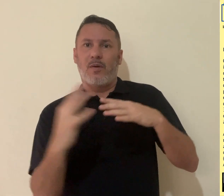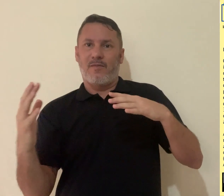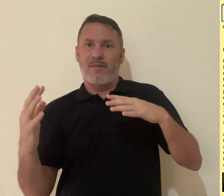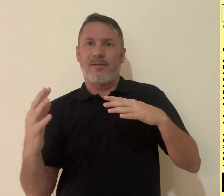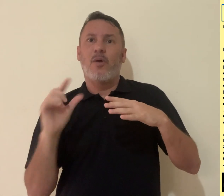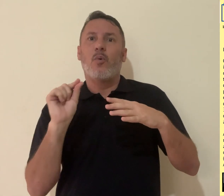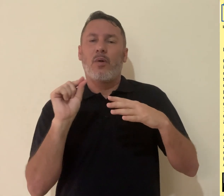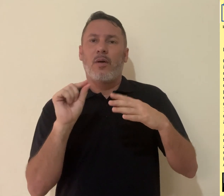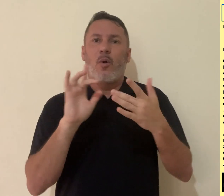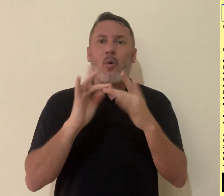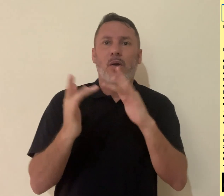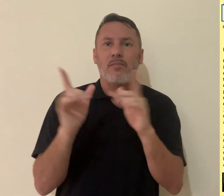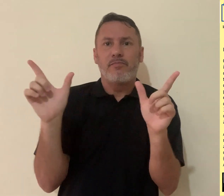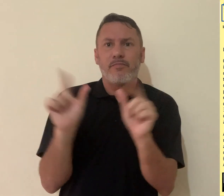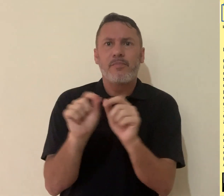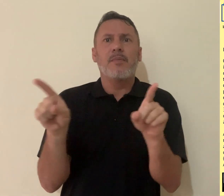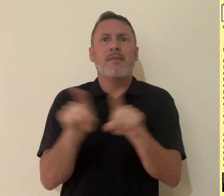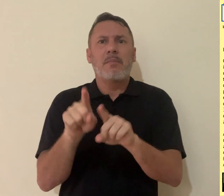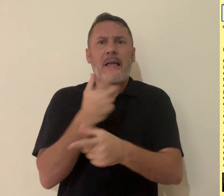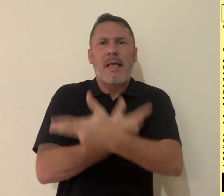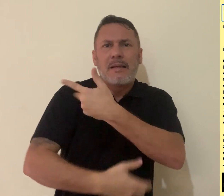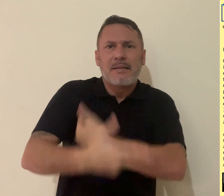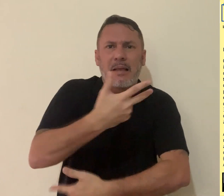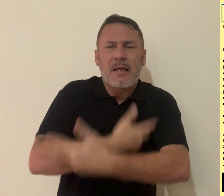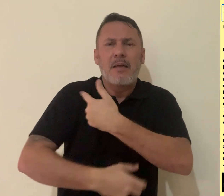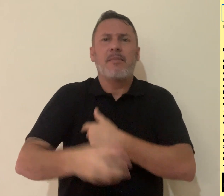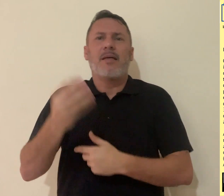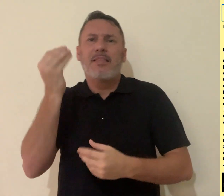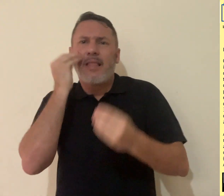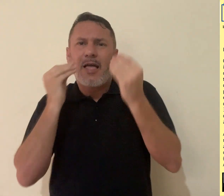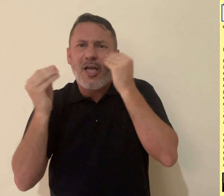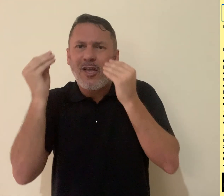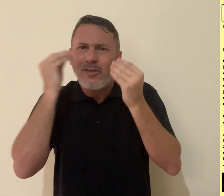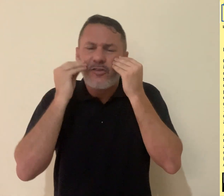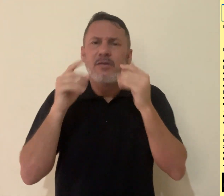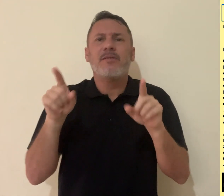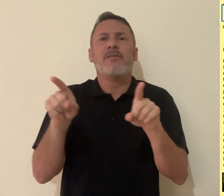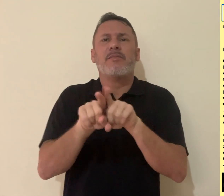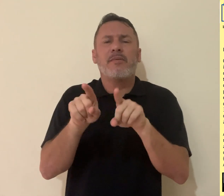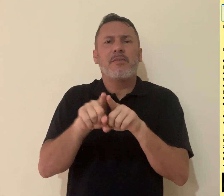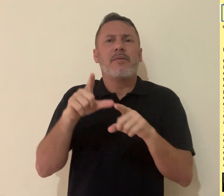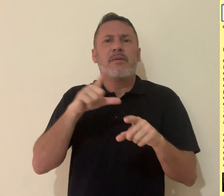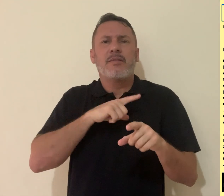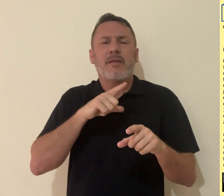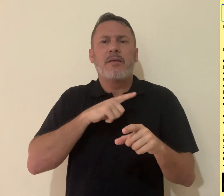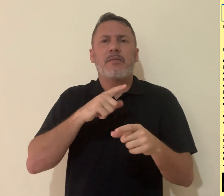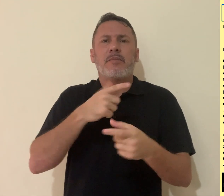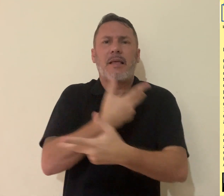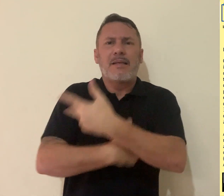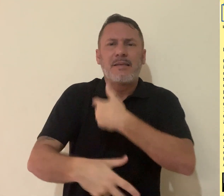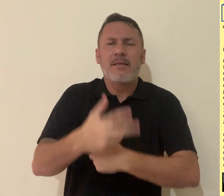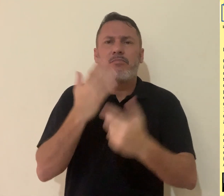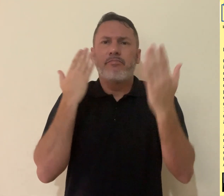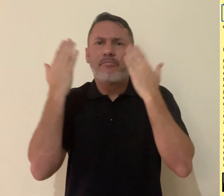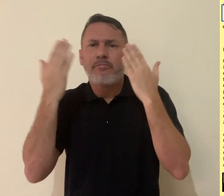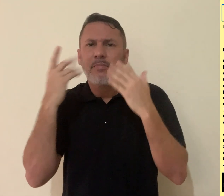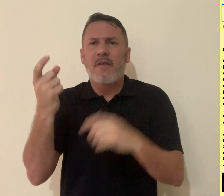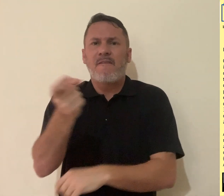compulsória de realização de exames médicos e testes laboratoriais coleta de amostras clínicas de vacinação